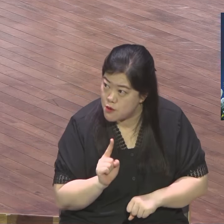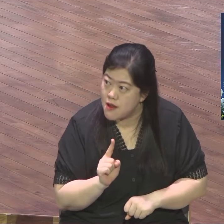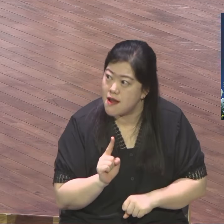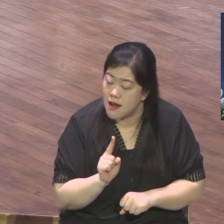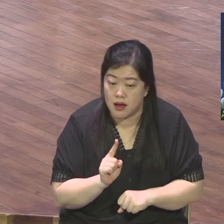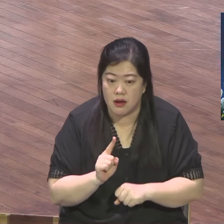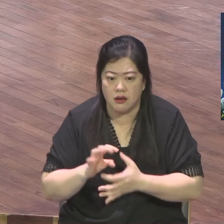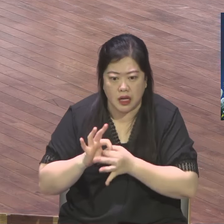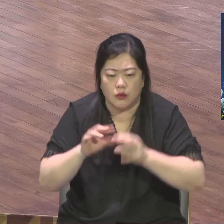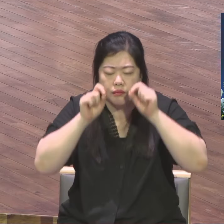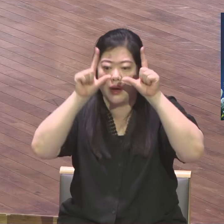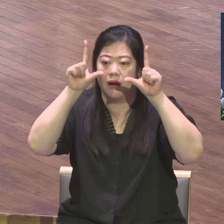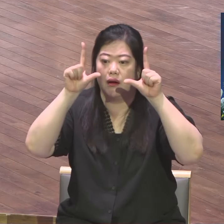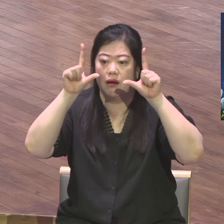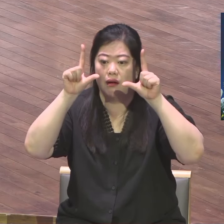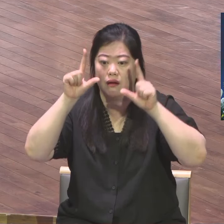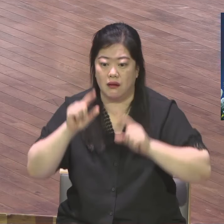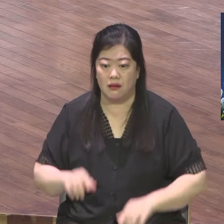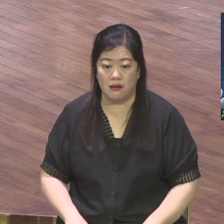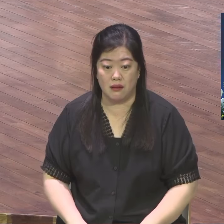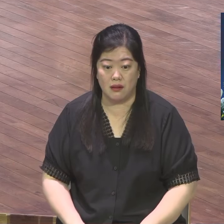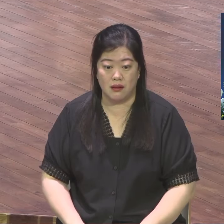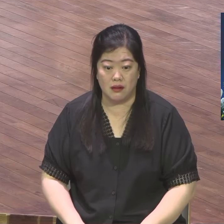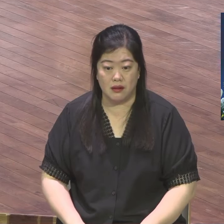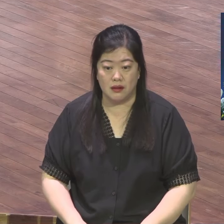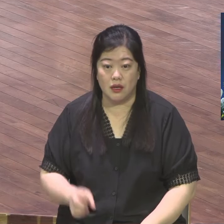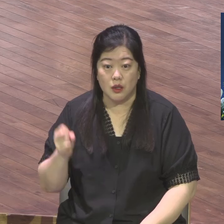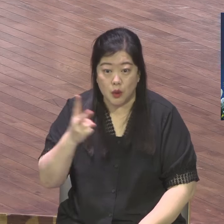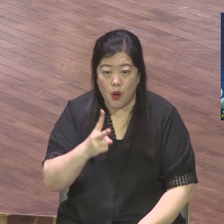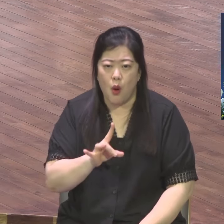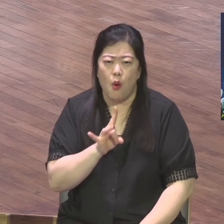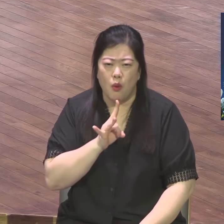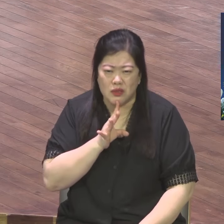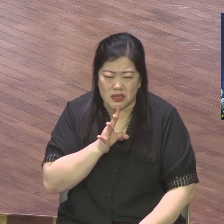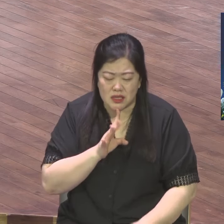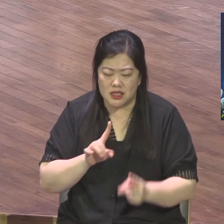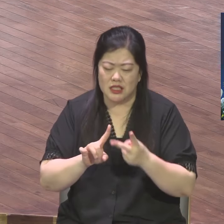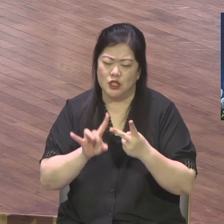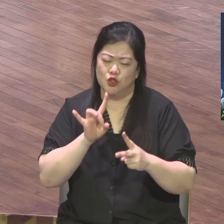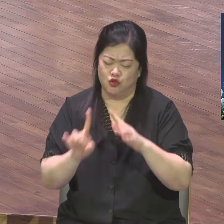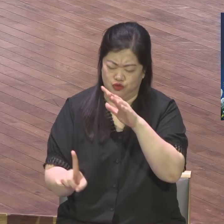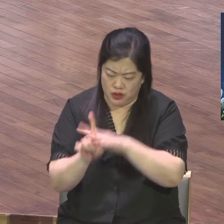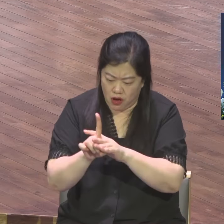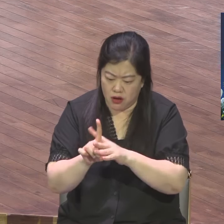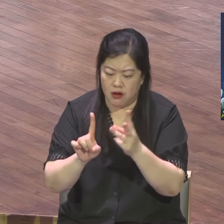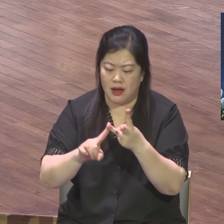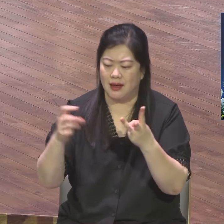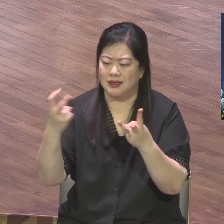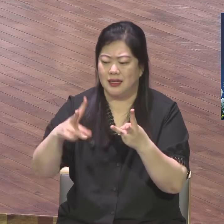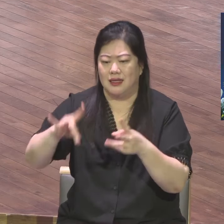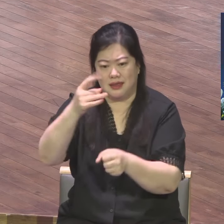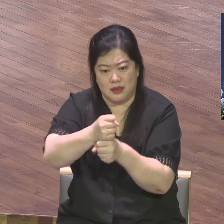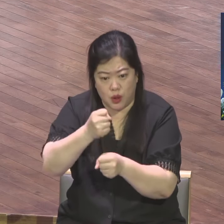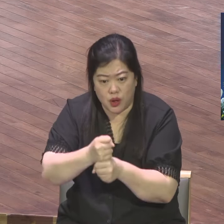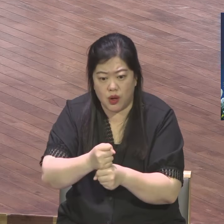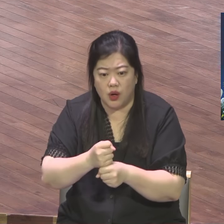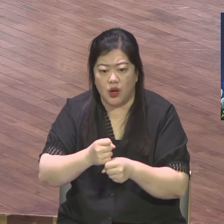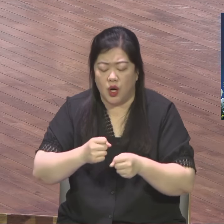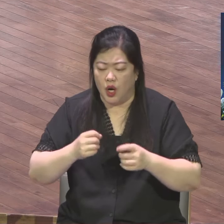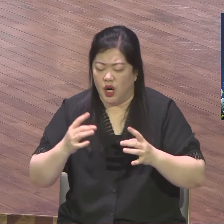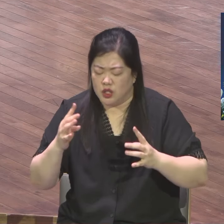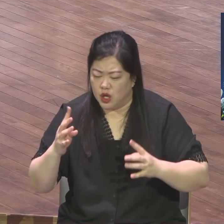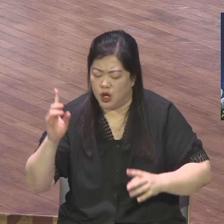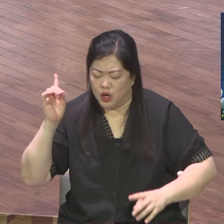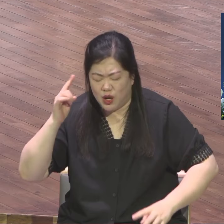지속 아멘. 갈천당 1 5 오직 유일성 재창조 1 5 2